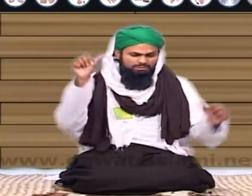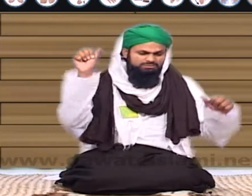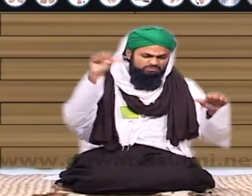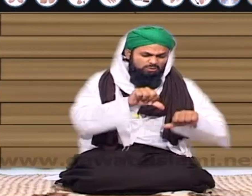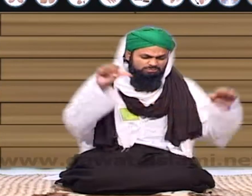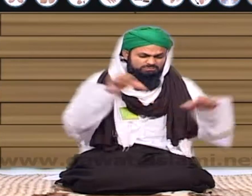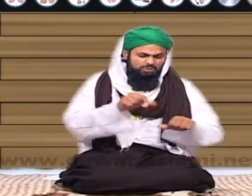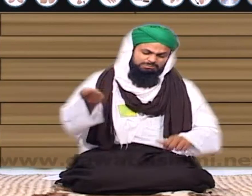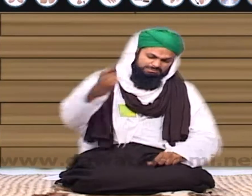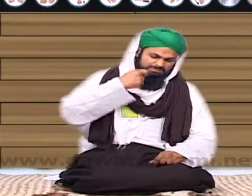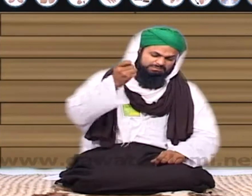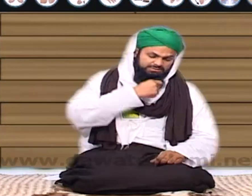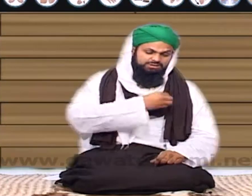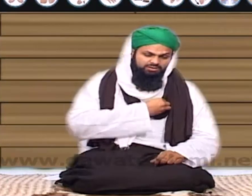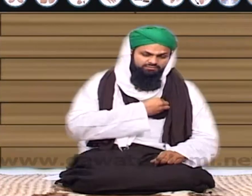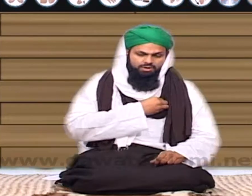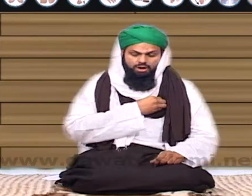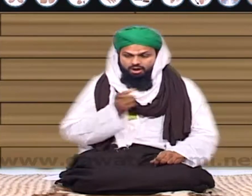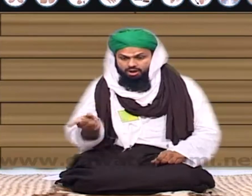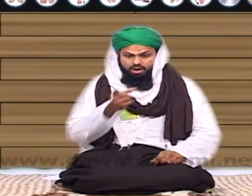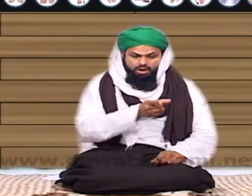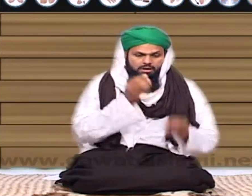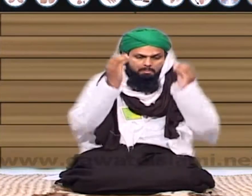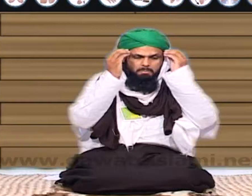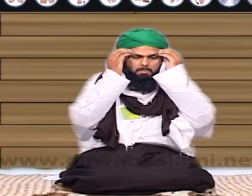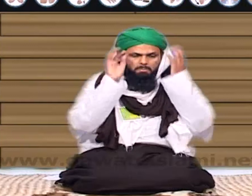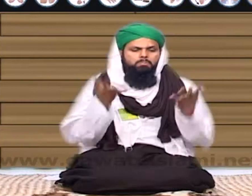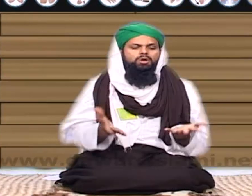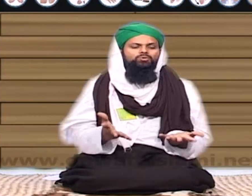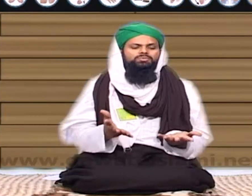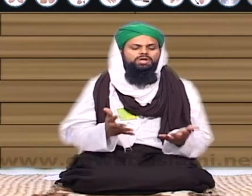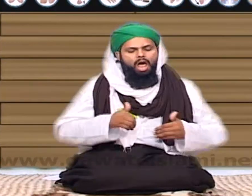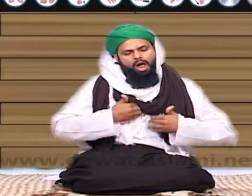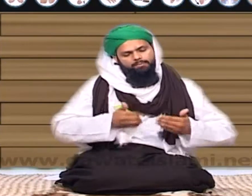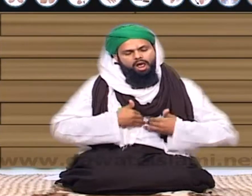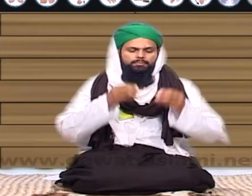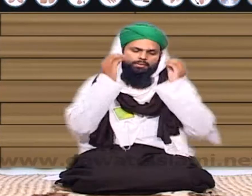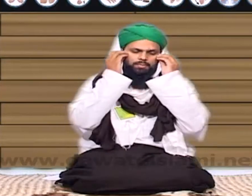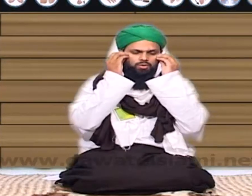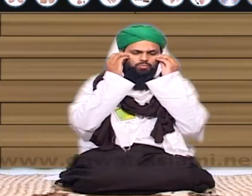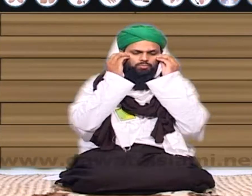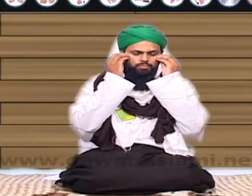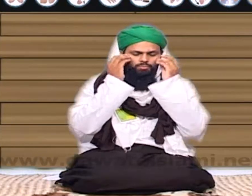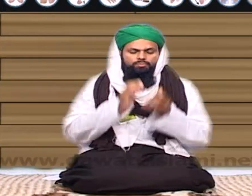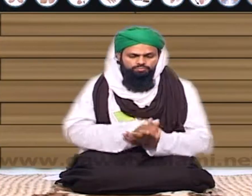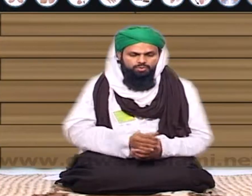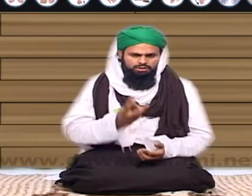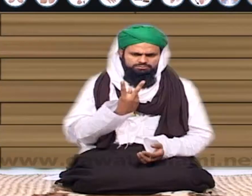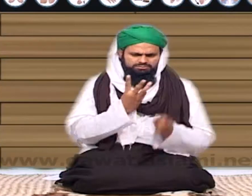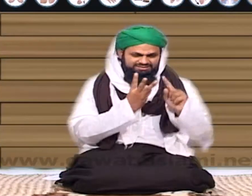رہا ہے، ایک پٹ رہا ہے، دونوں میں سے کسی کو خبر نہیں کہ میرے ساتھی کے ساتھ کیا ہوگا، اور تیسرا جو قریب بیٹھا ہوا